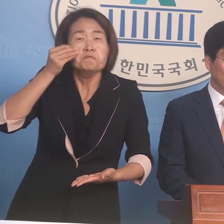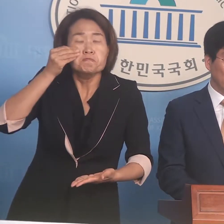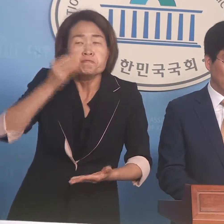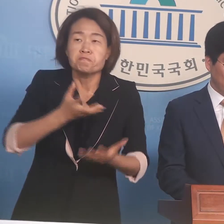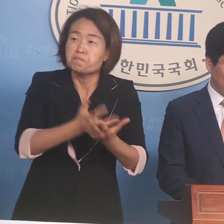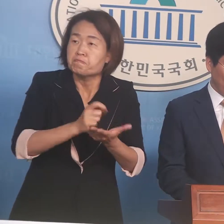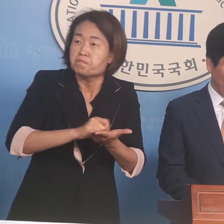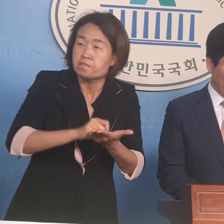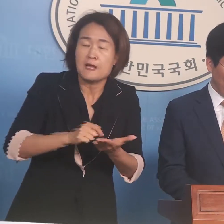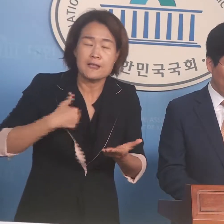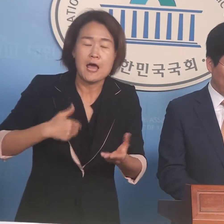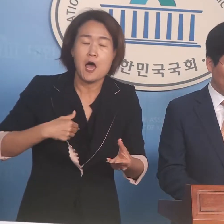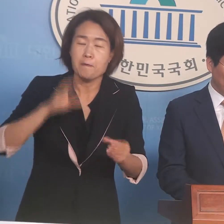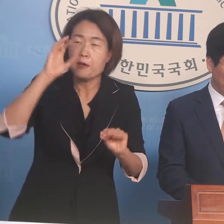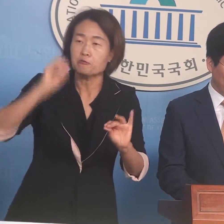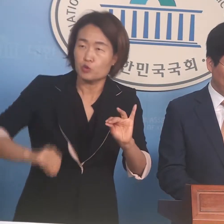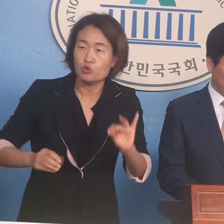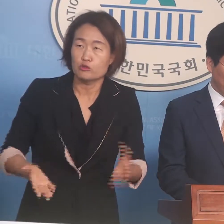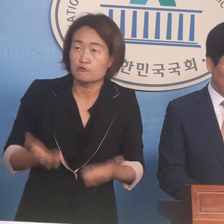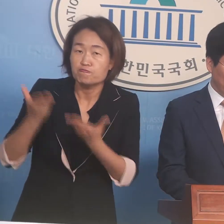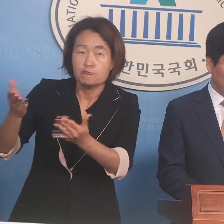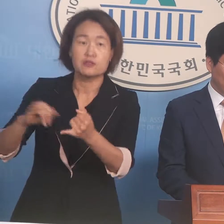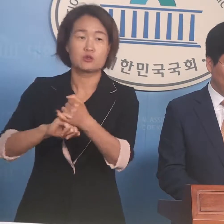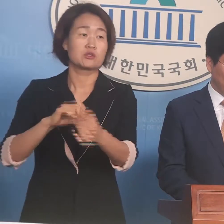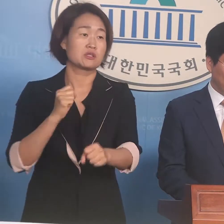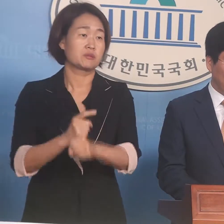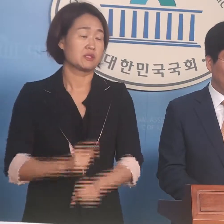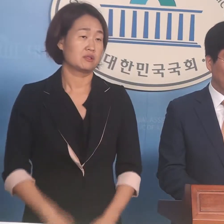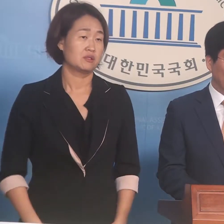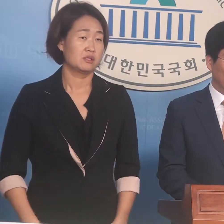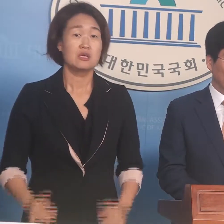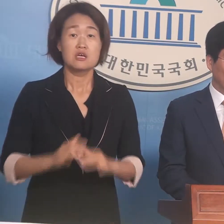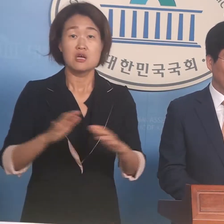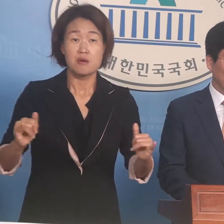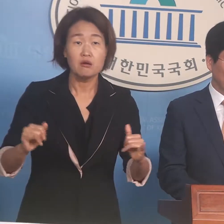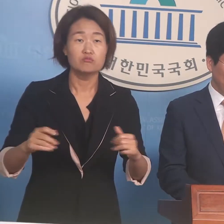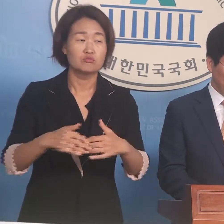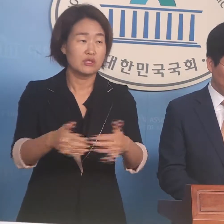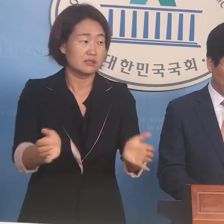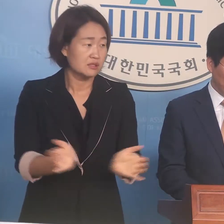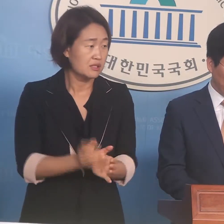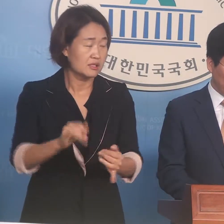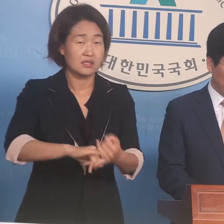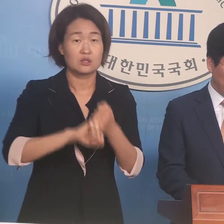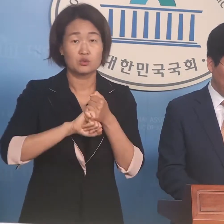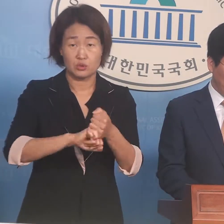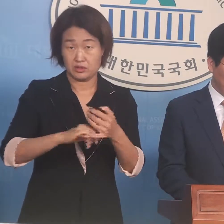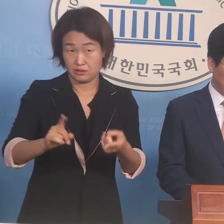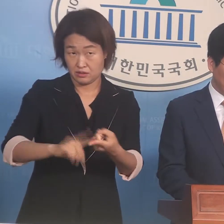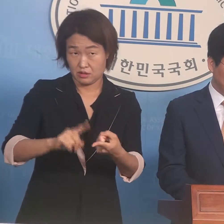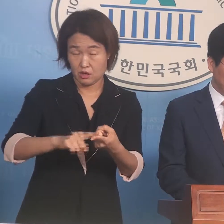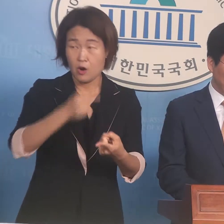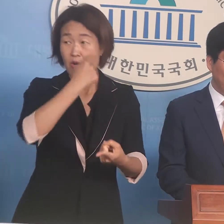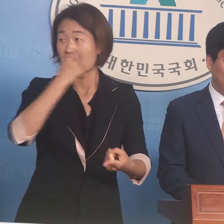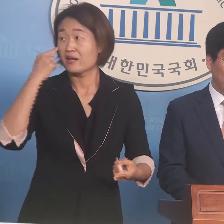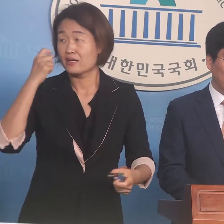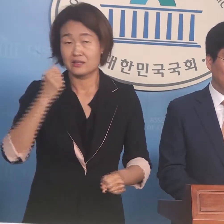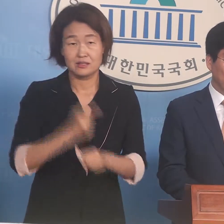기록을 제출하겠다고 약속했습니다. 시민단체 간담회에서도 이 약속을 다시